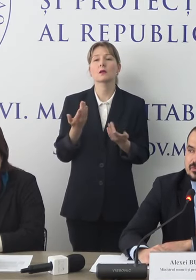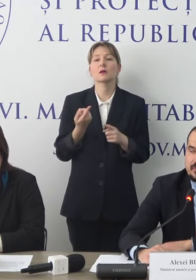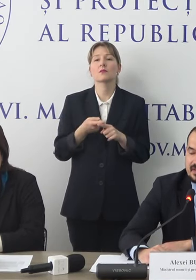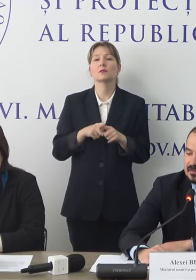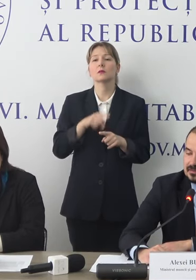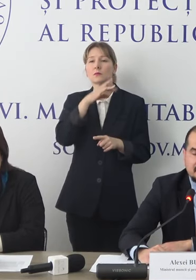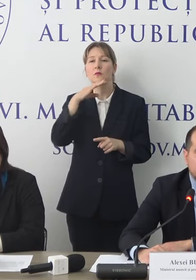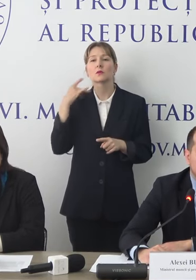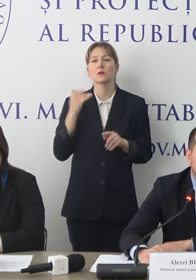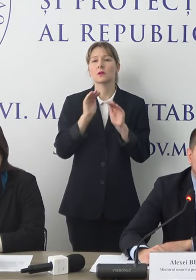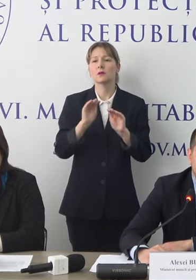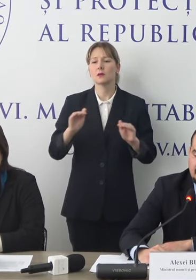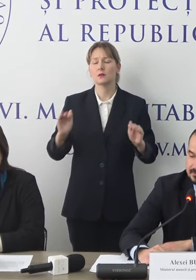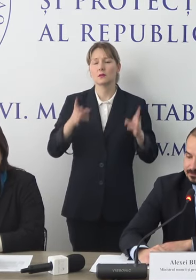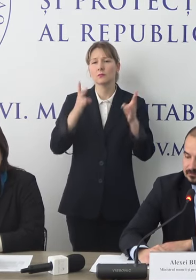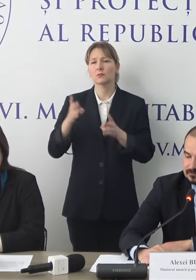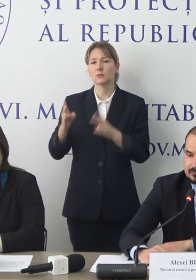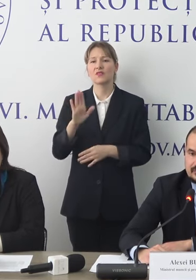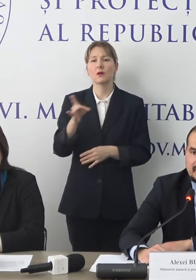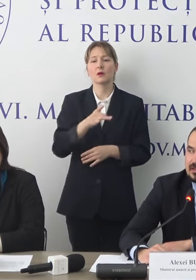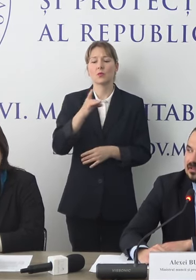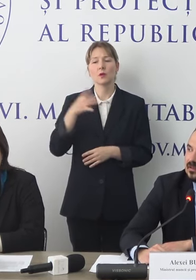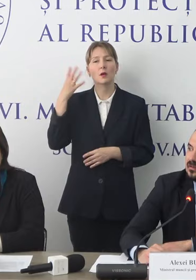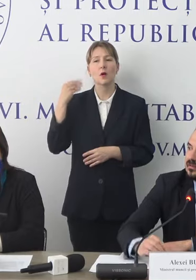foarte mulți copii de la noi din țară.